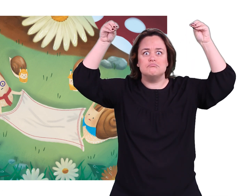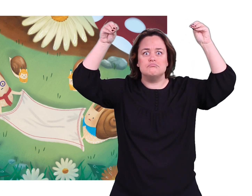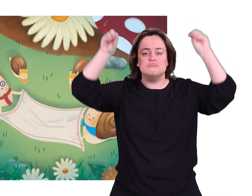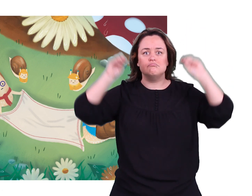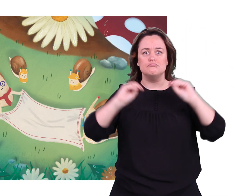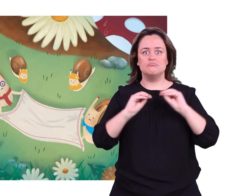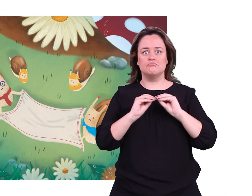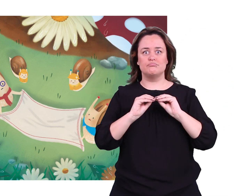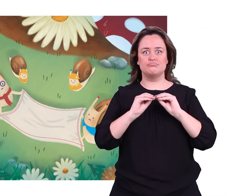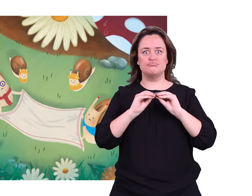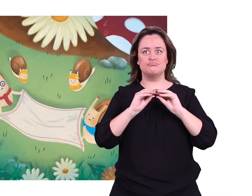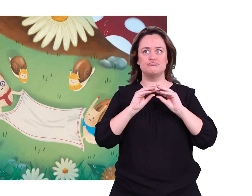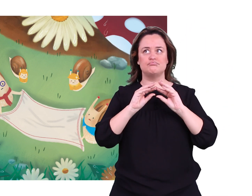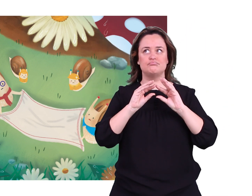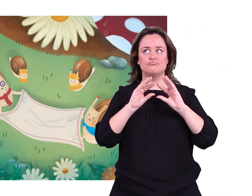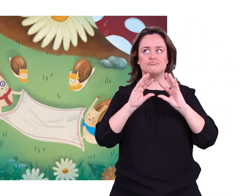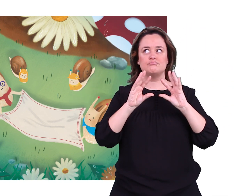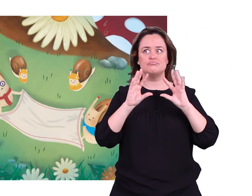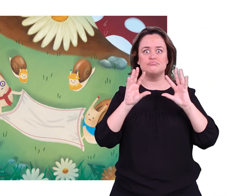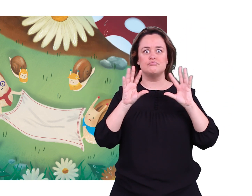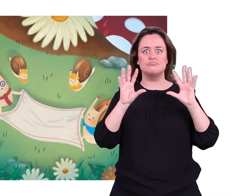un éclaircie apparaît.